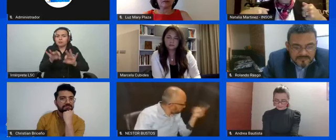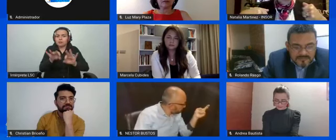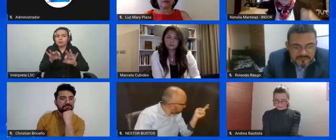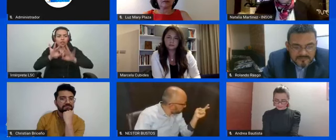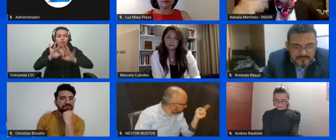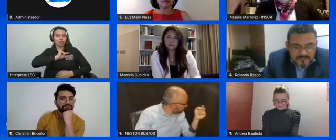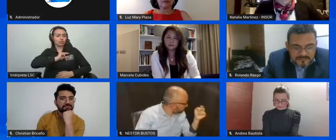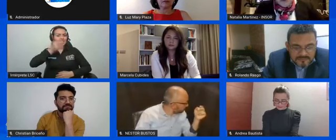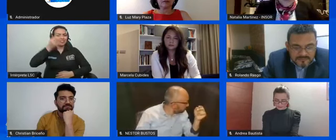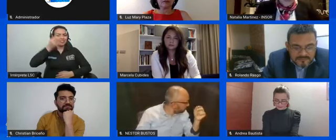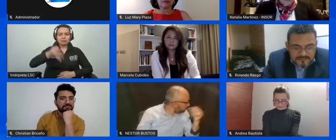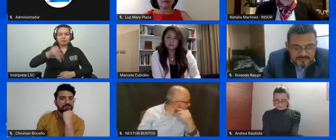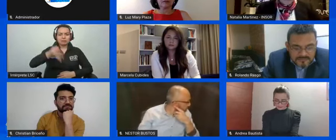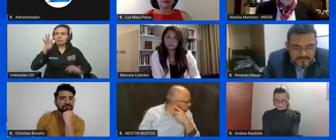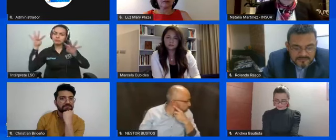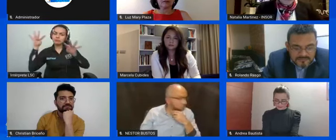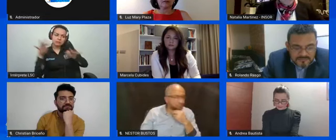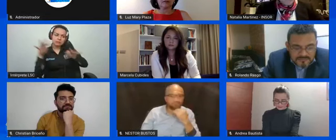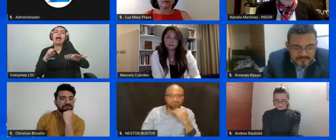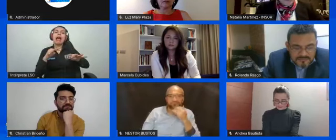personas sordas y de mejorar,